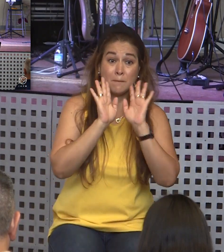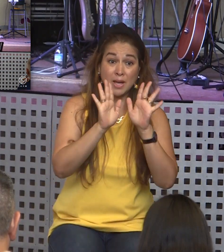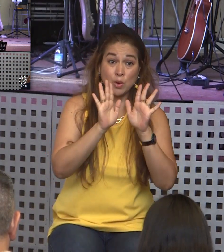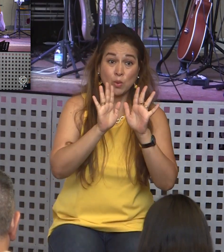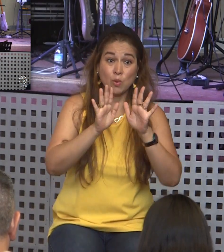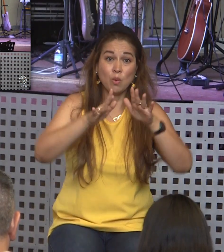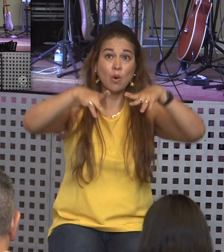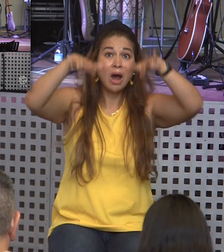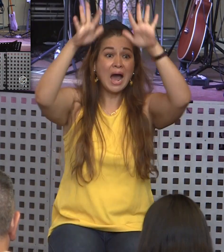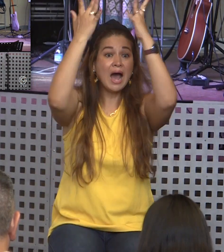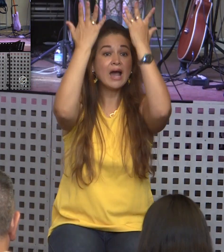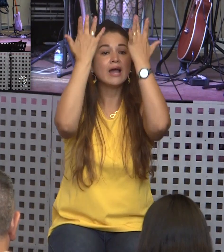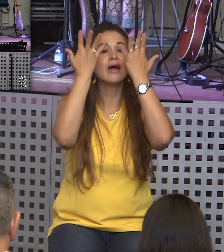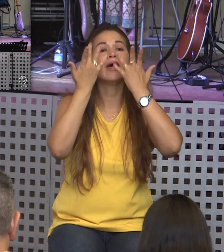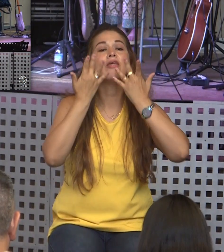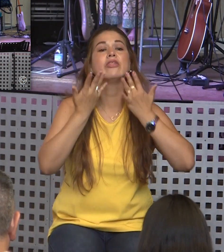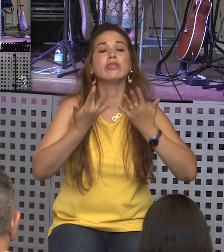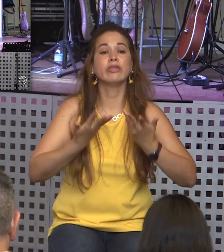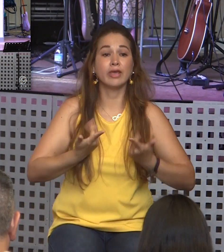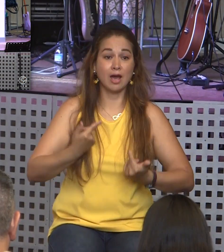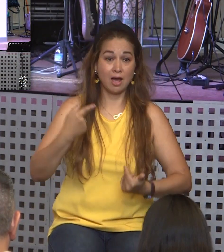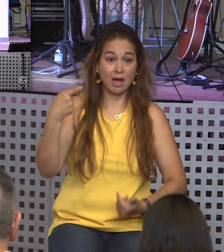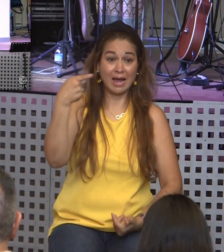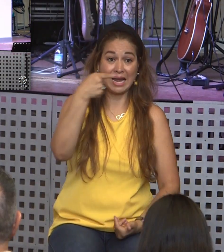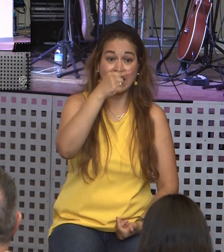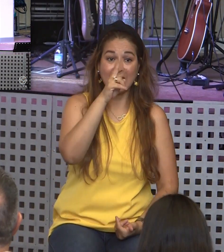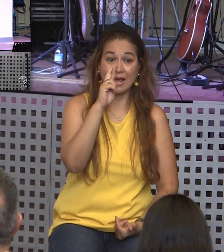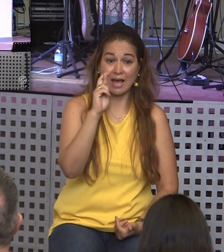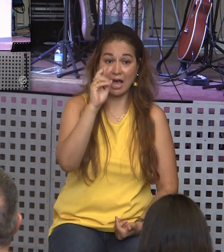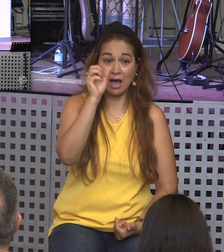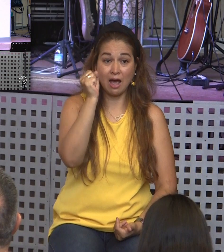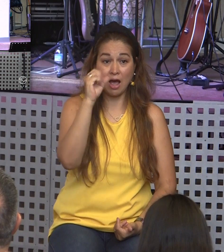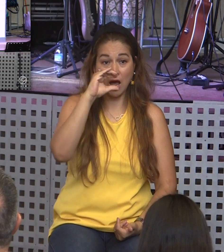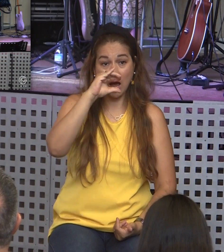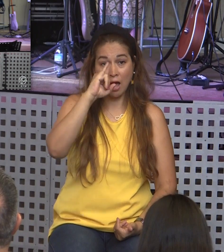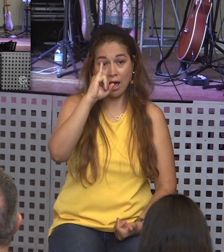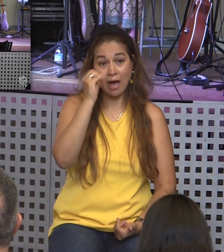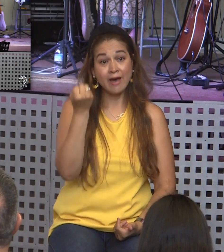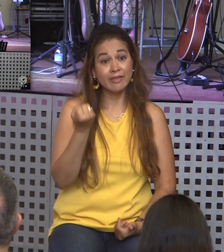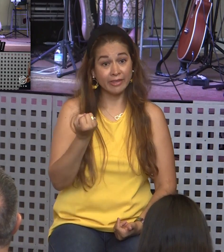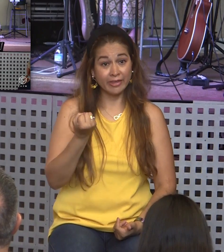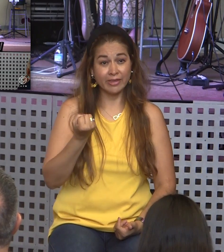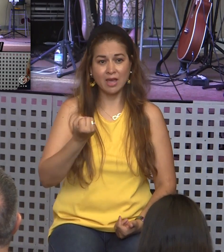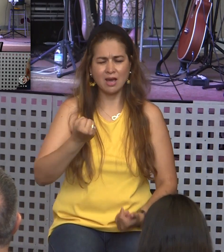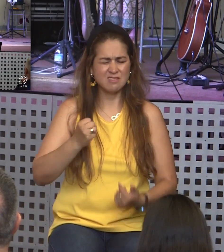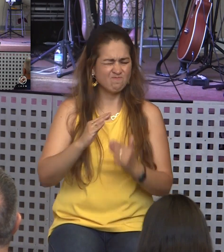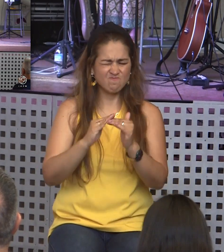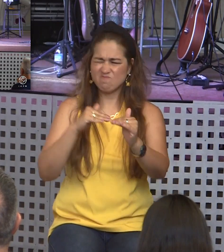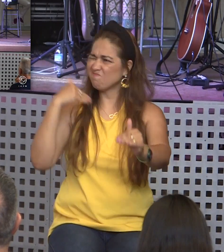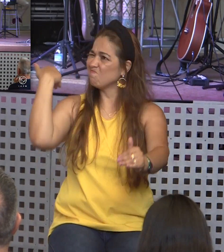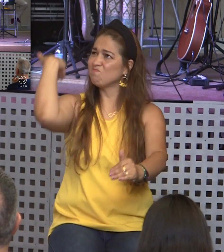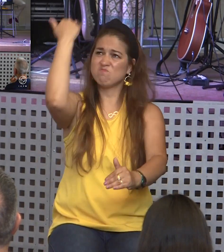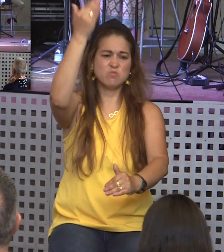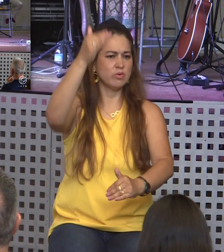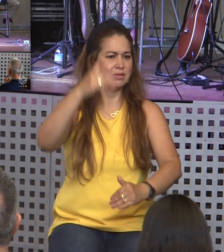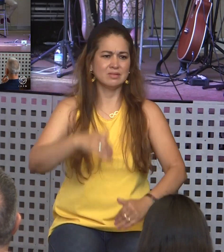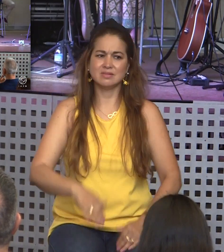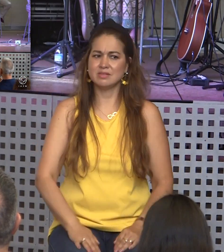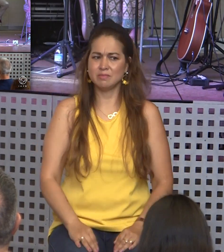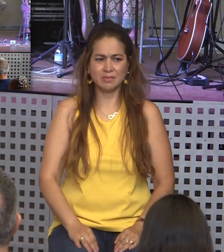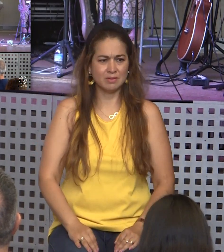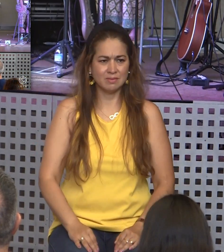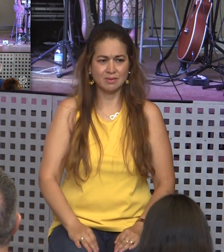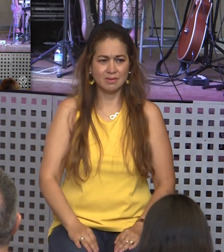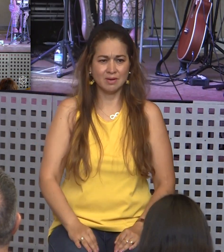a las obras, muy superior a la ley, muy superior a todas las cosas,